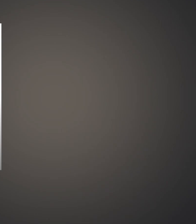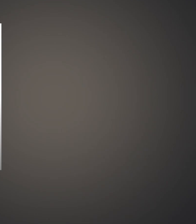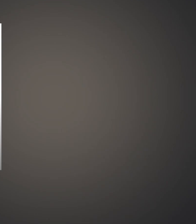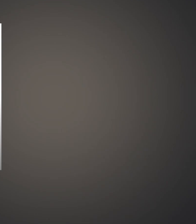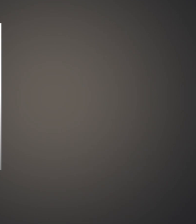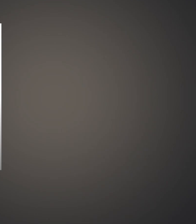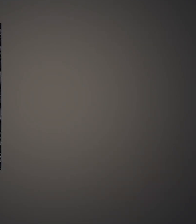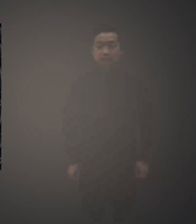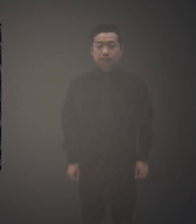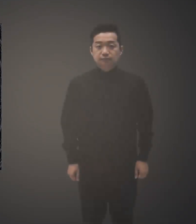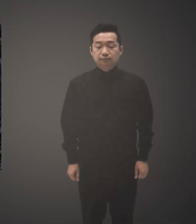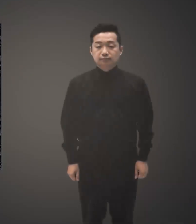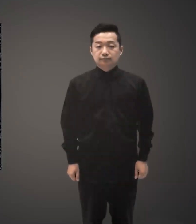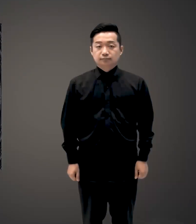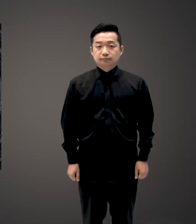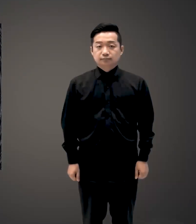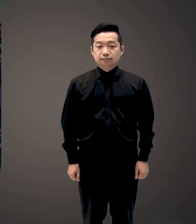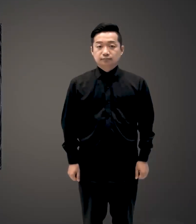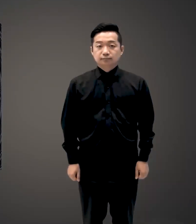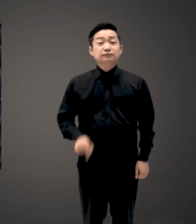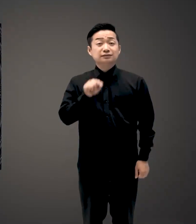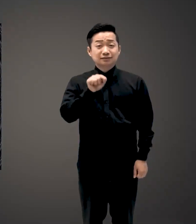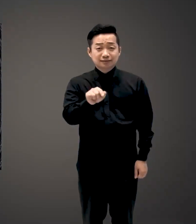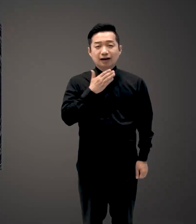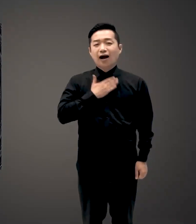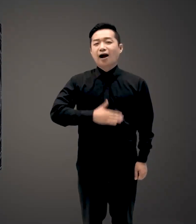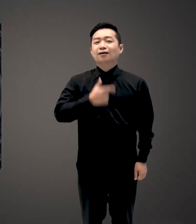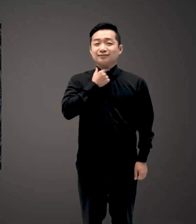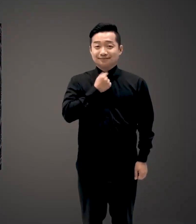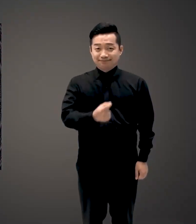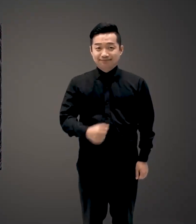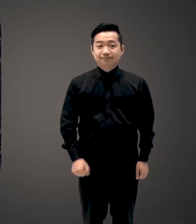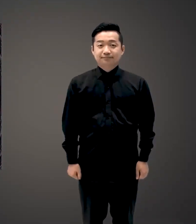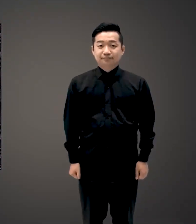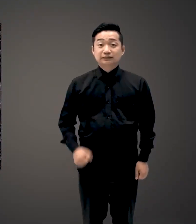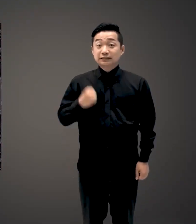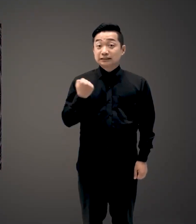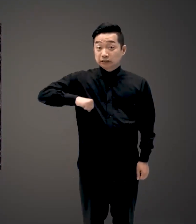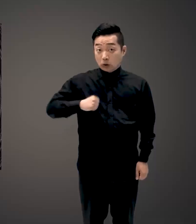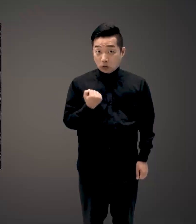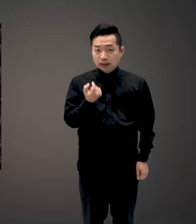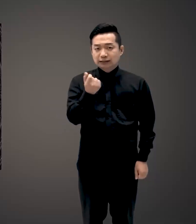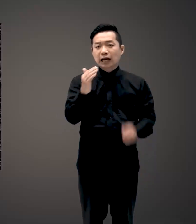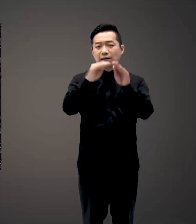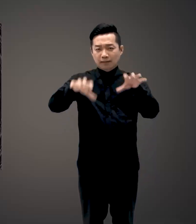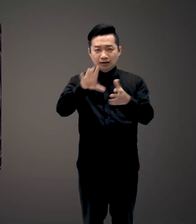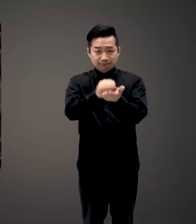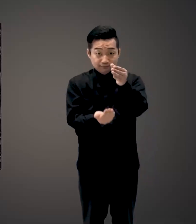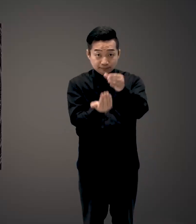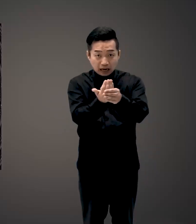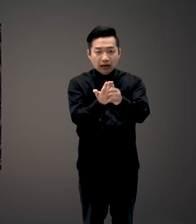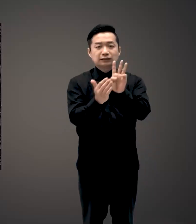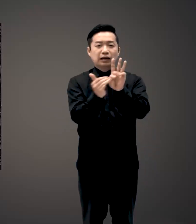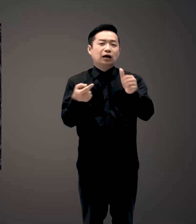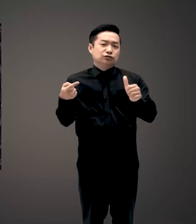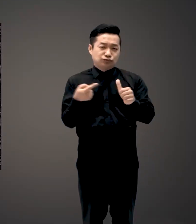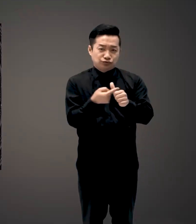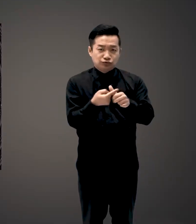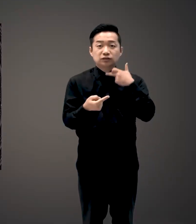지금을 고민하는 나에게. 도서명 꿈라벨, 저자 유정민, 출판사